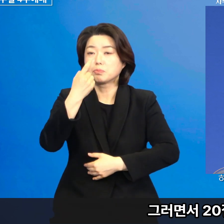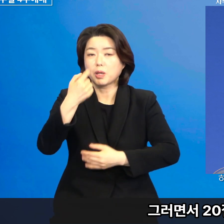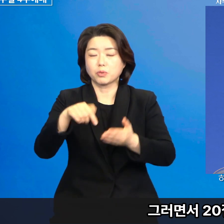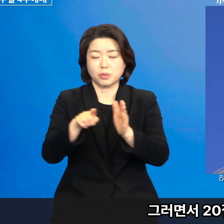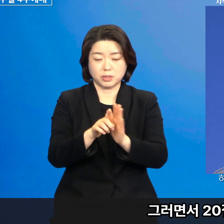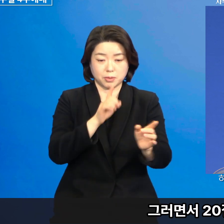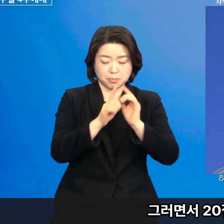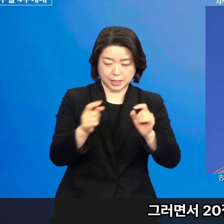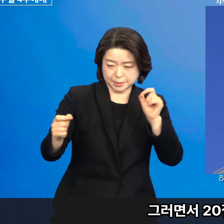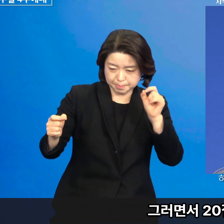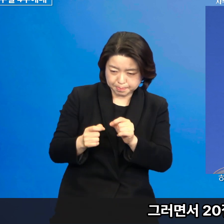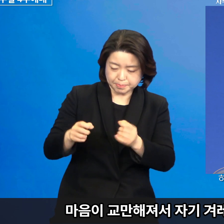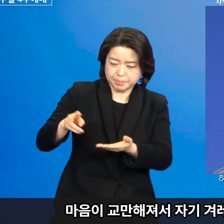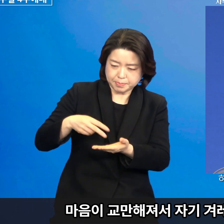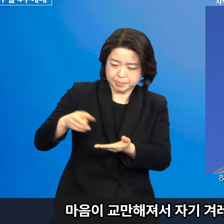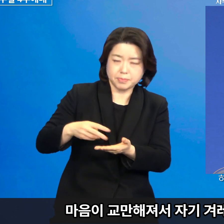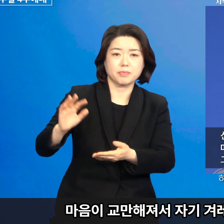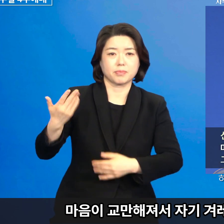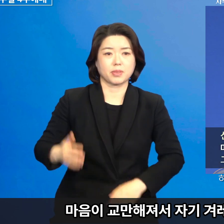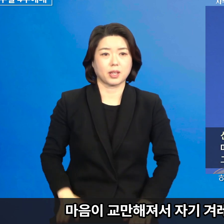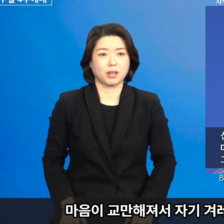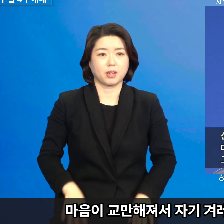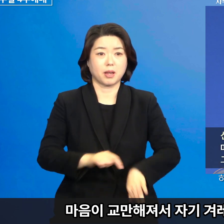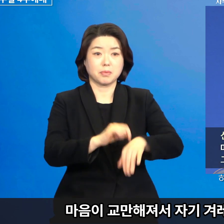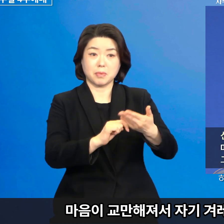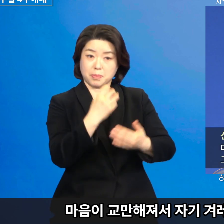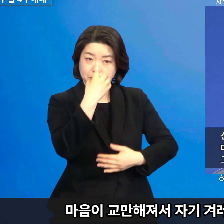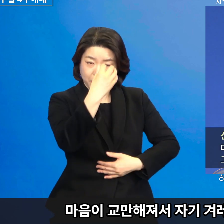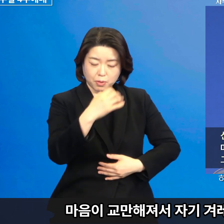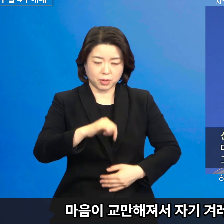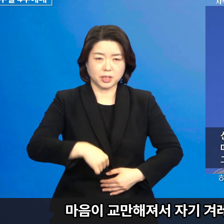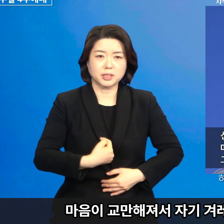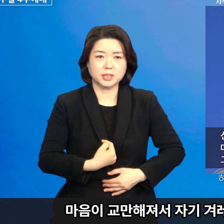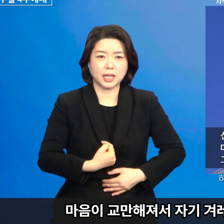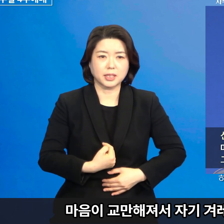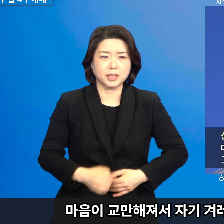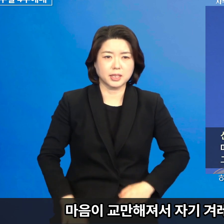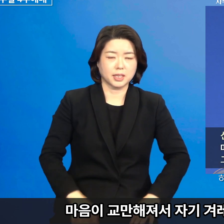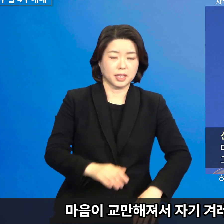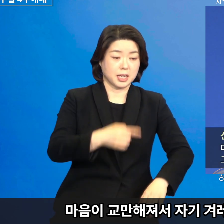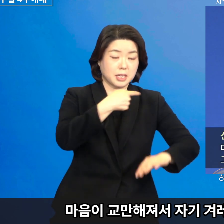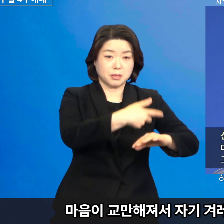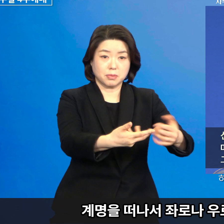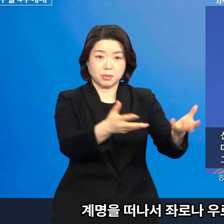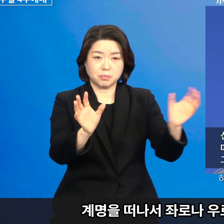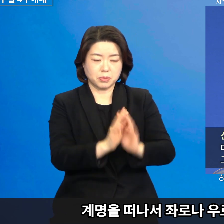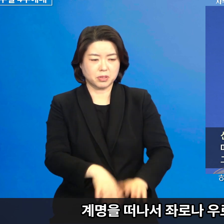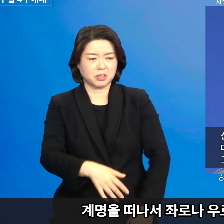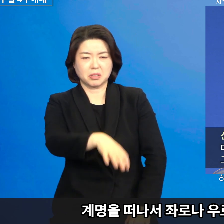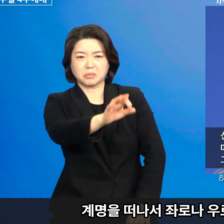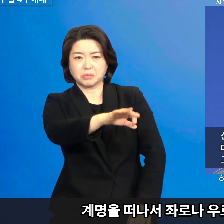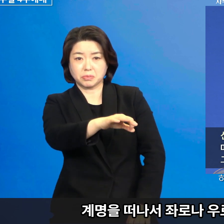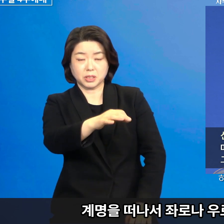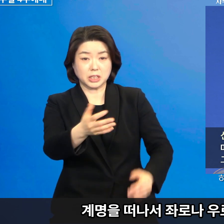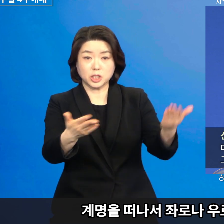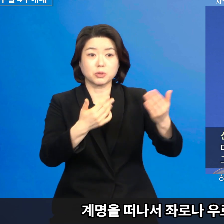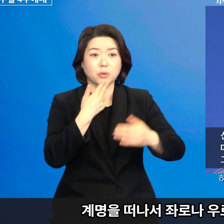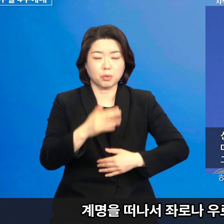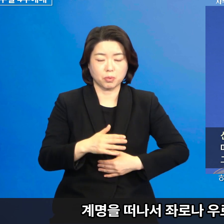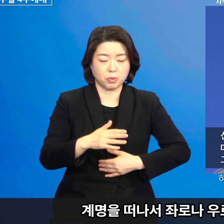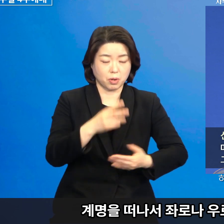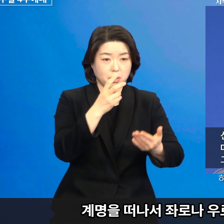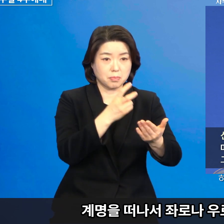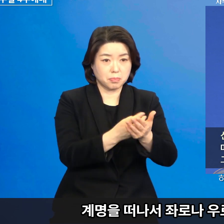겁니다. 그러면서 20절에 보니까 마음이 교만해져서 자기 결례를 업신여기는 일도 없고 계명을 떠나서